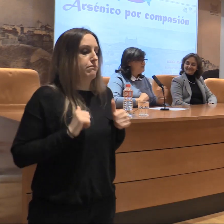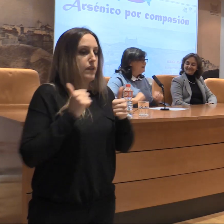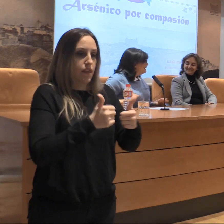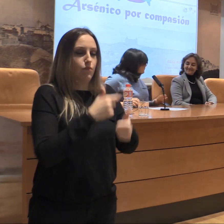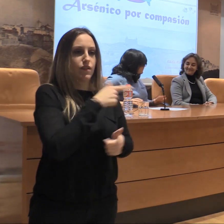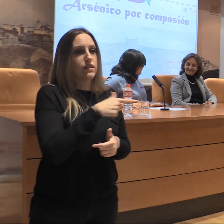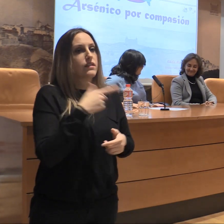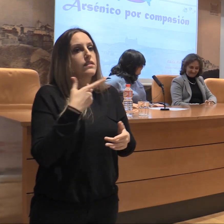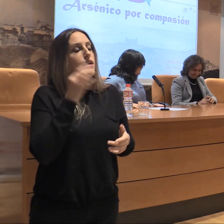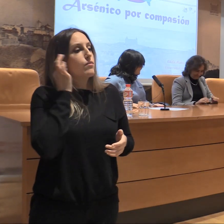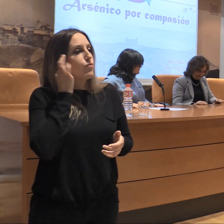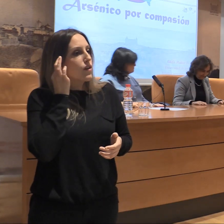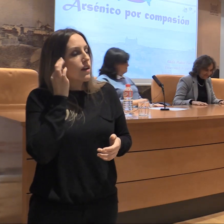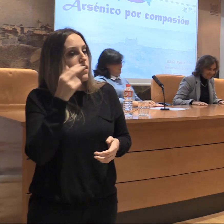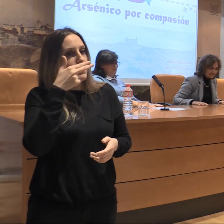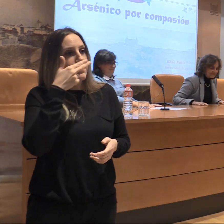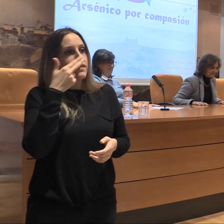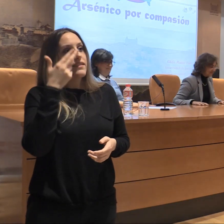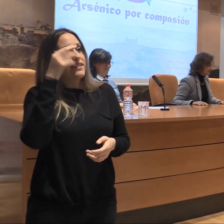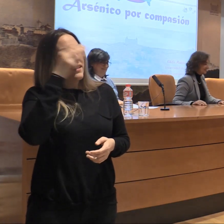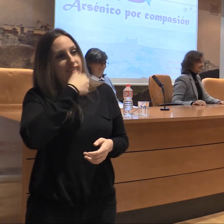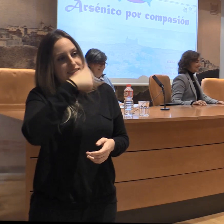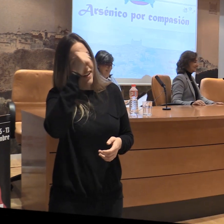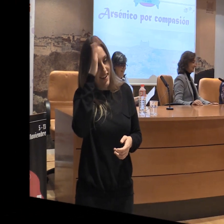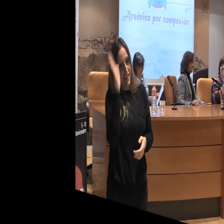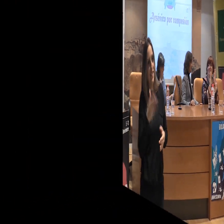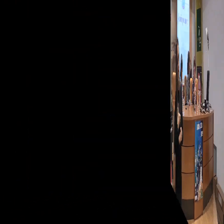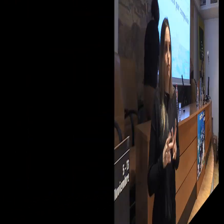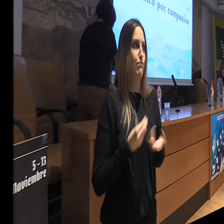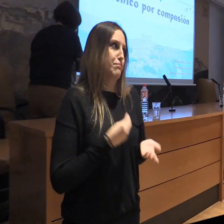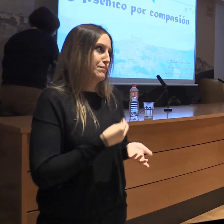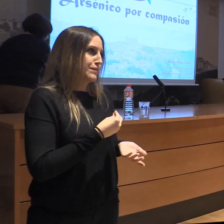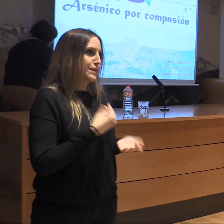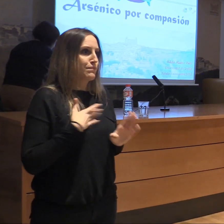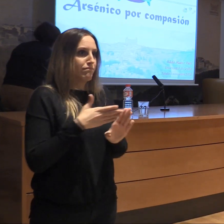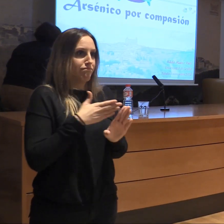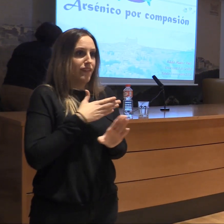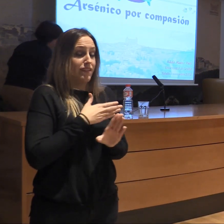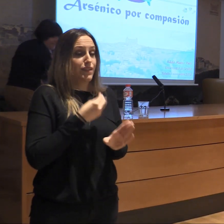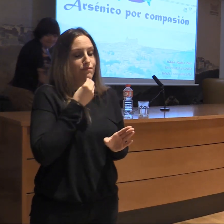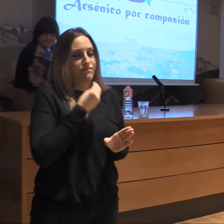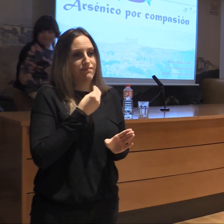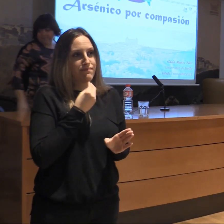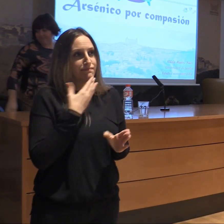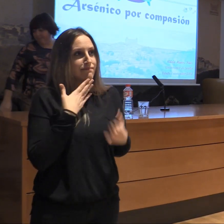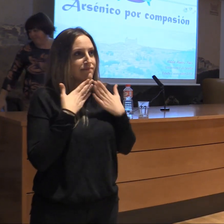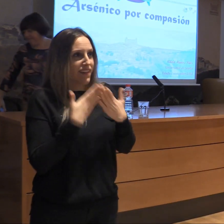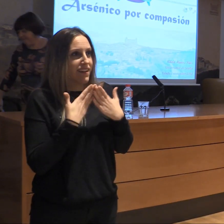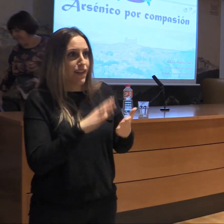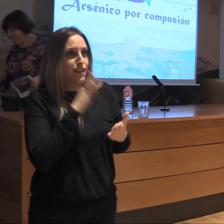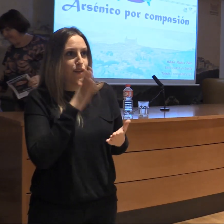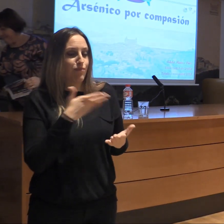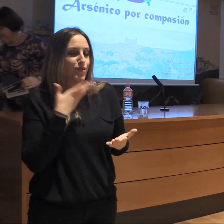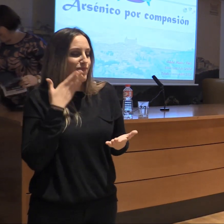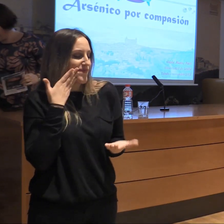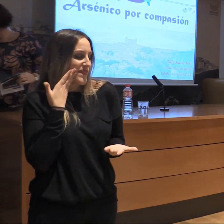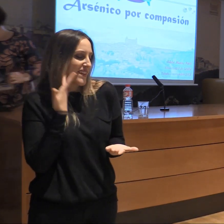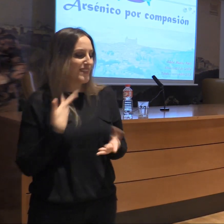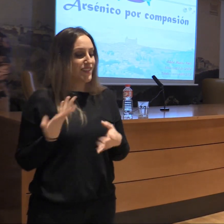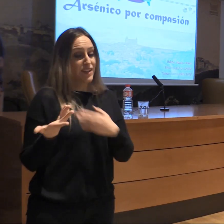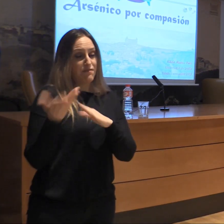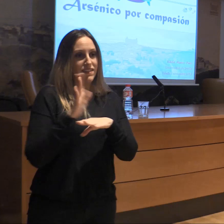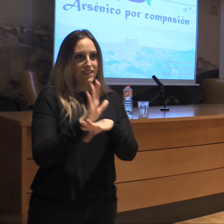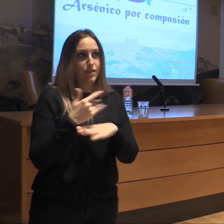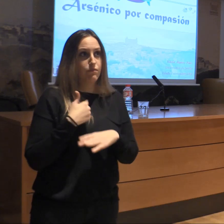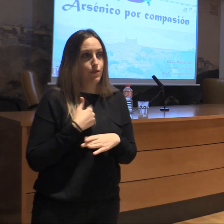generosa y que hoy nos va a hablar del veneno. Muchas gracias por la... cariñosa presentación. Bueno, yo creo que el